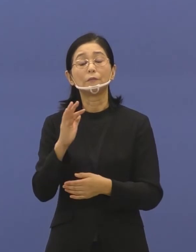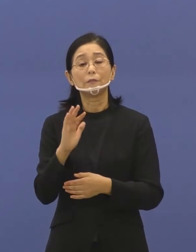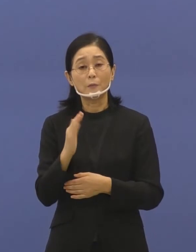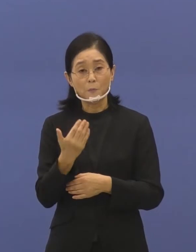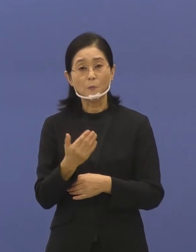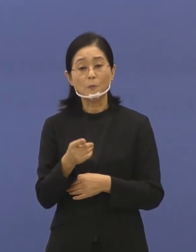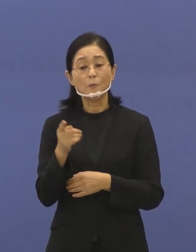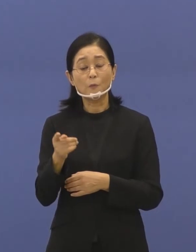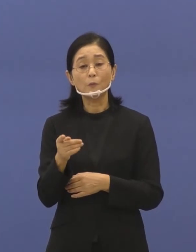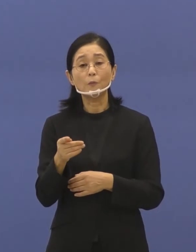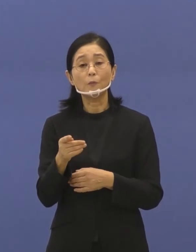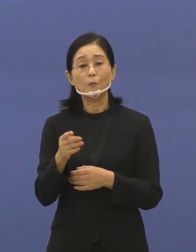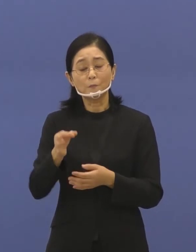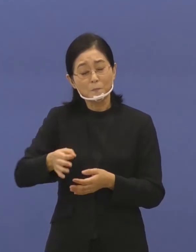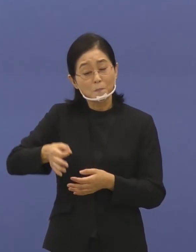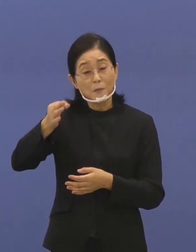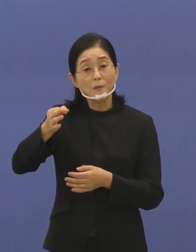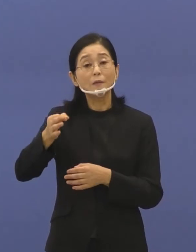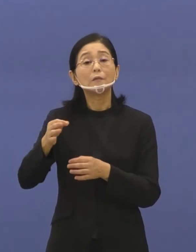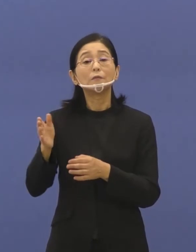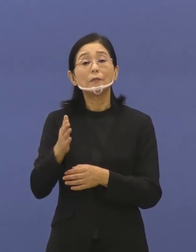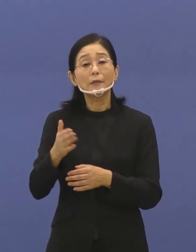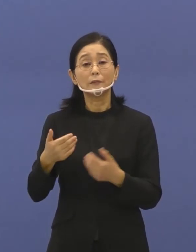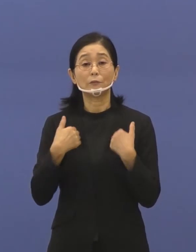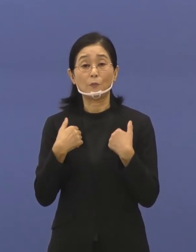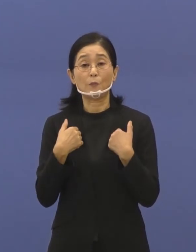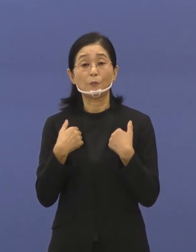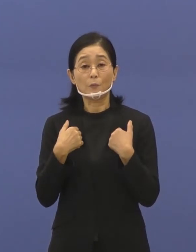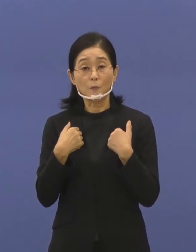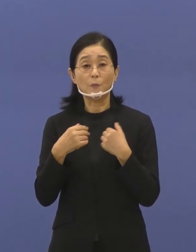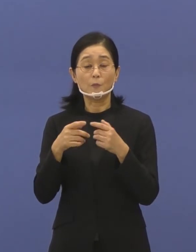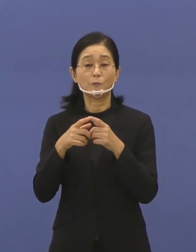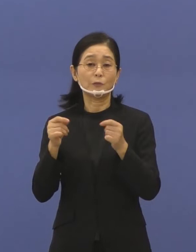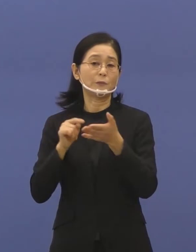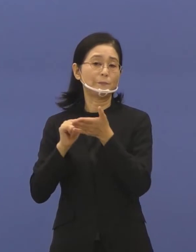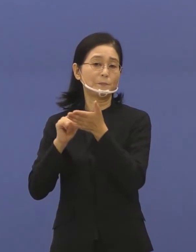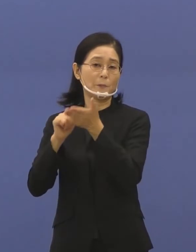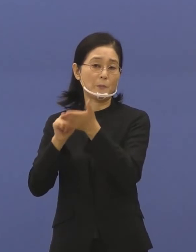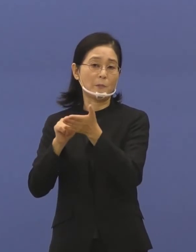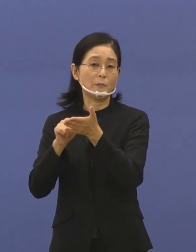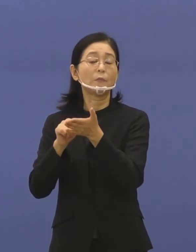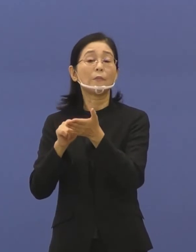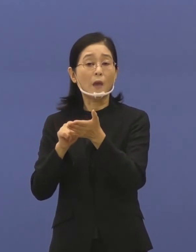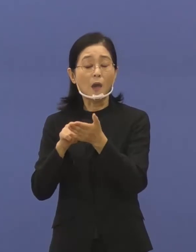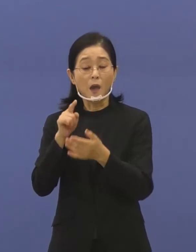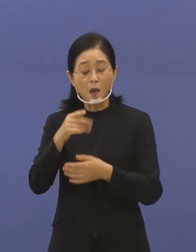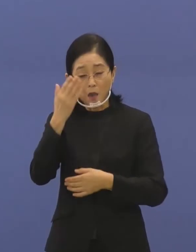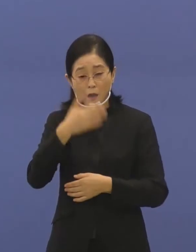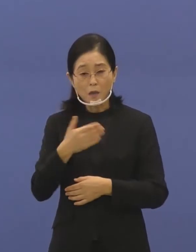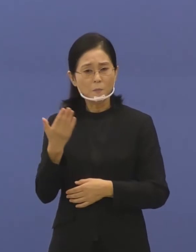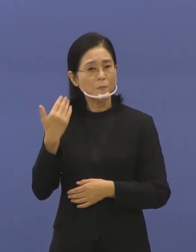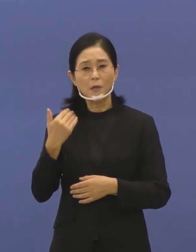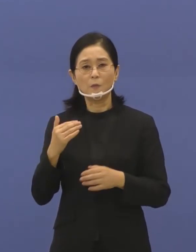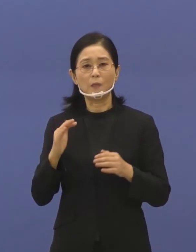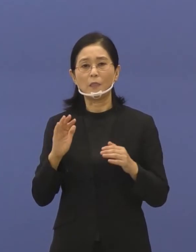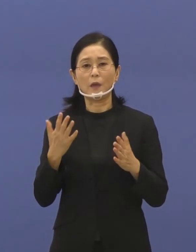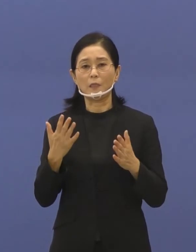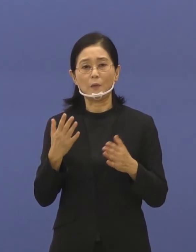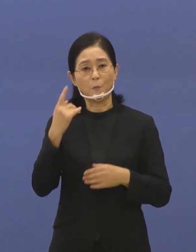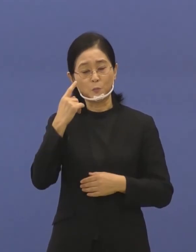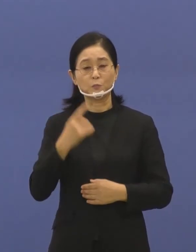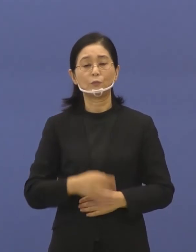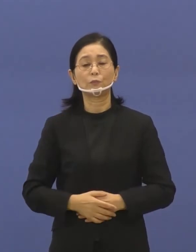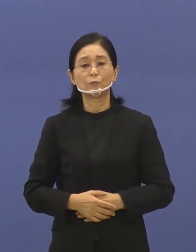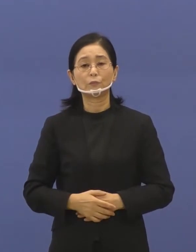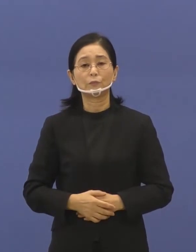関連予算が今要求されているというのは過去なかったことでありまして、